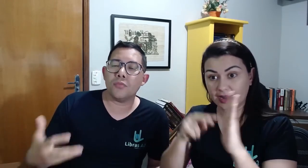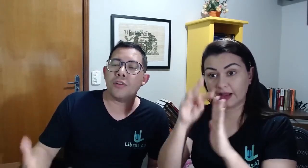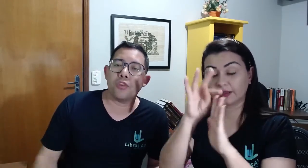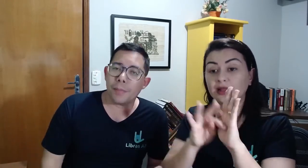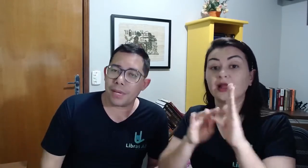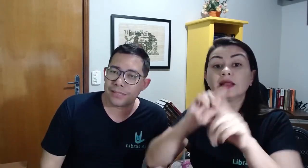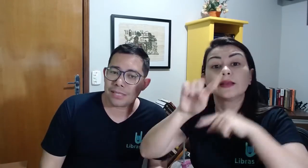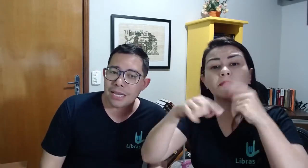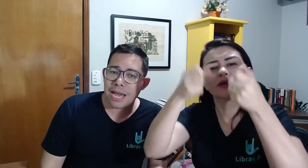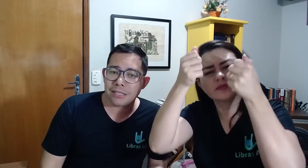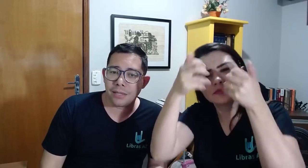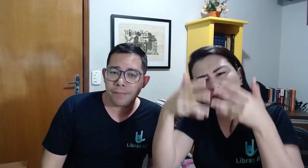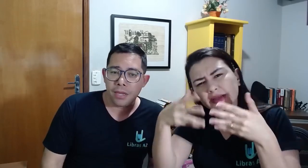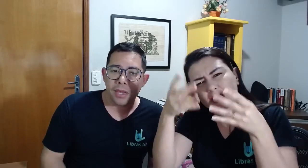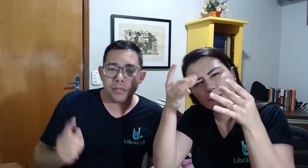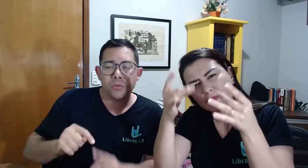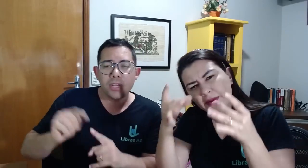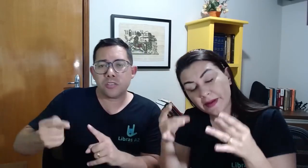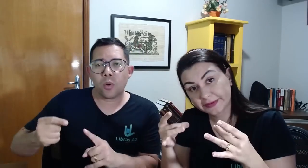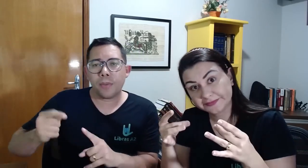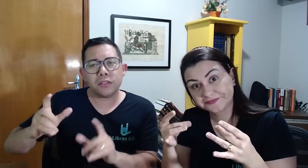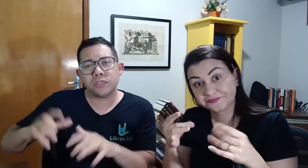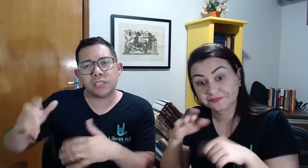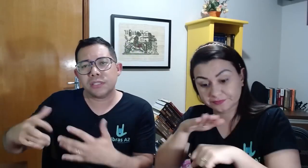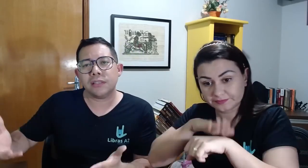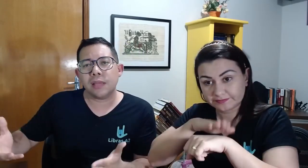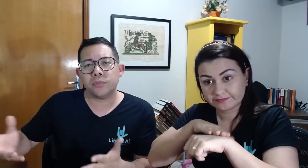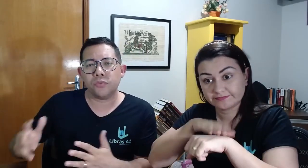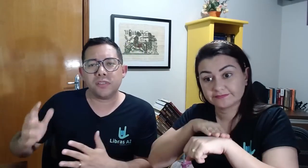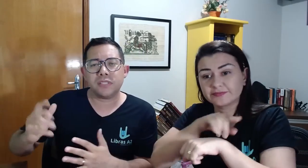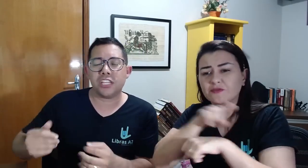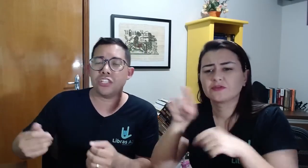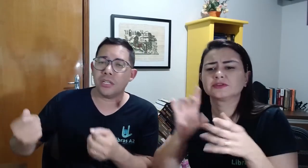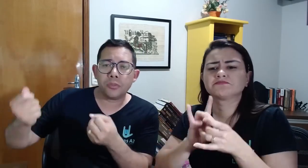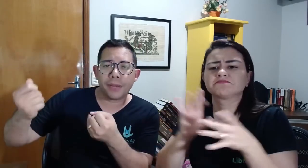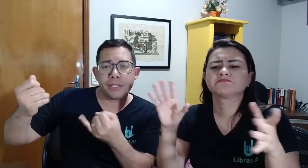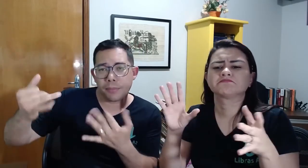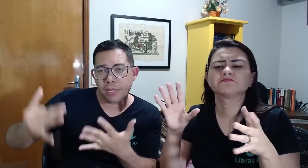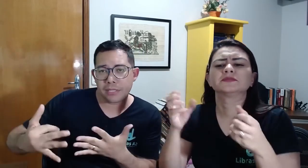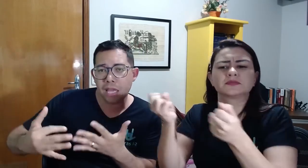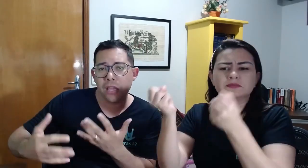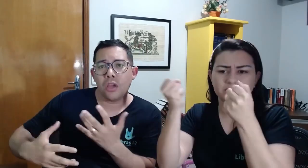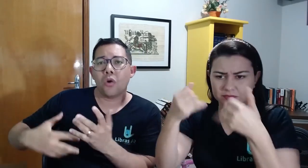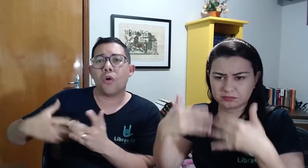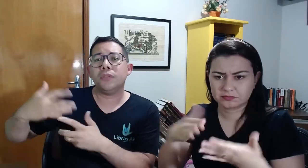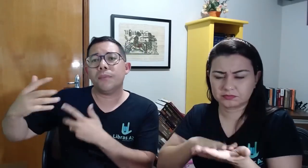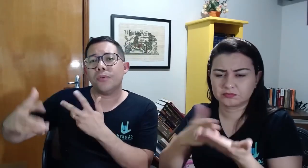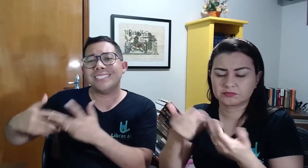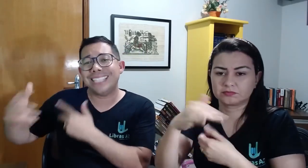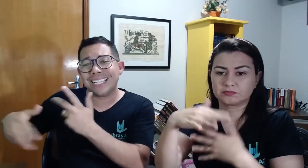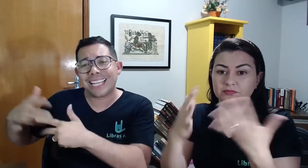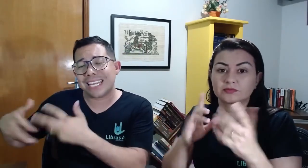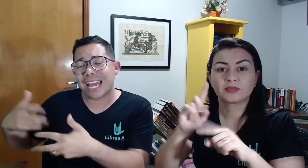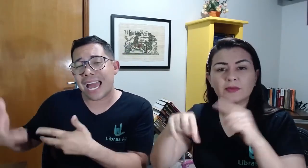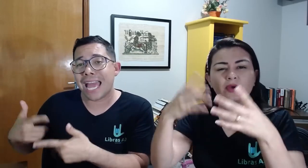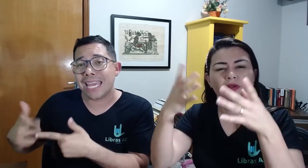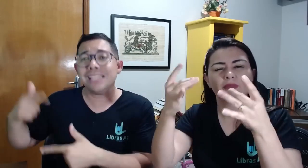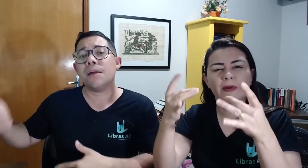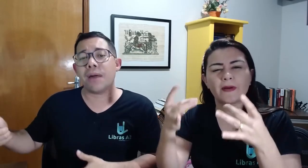uma forma mais detalhada. Então, nesse momento, você tem tempo suficiente tanto para interpretar, como depois detalhar ainda